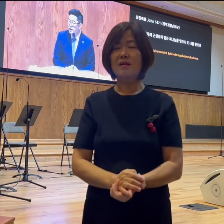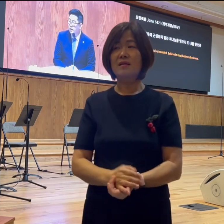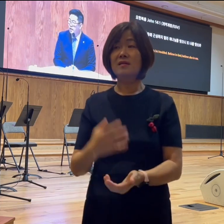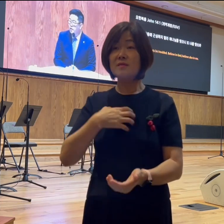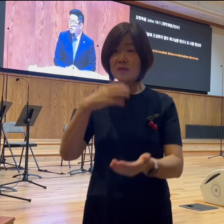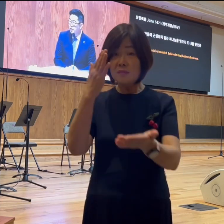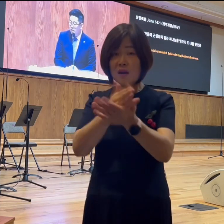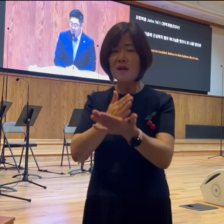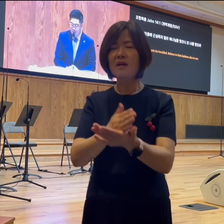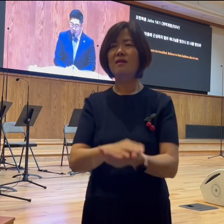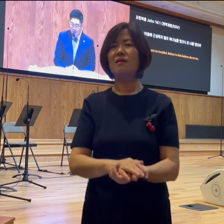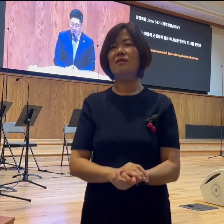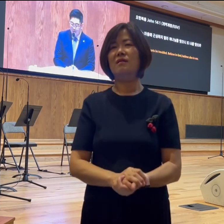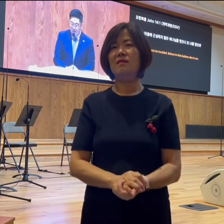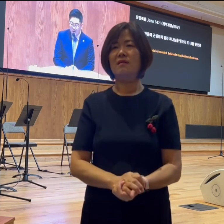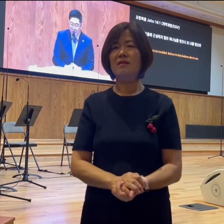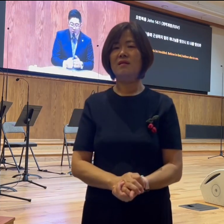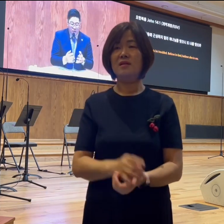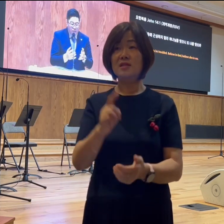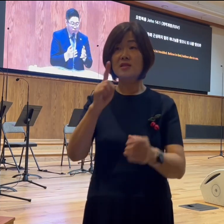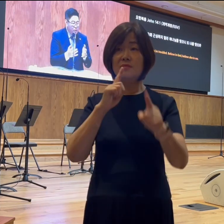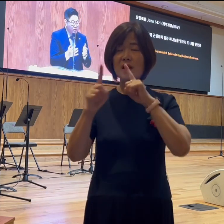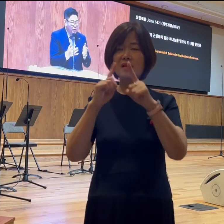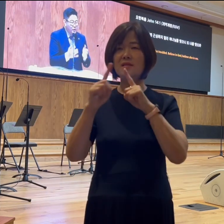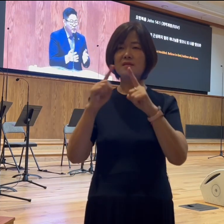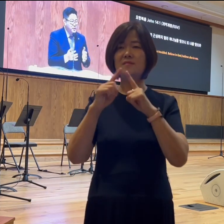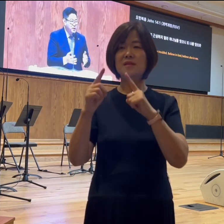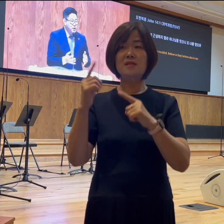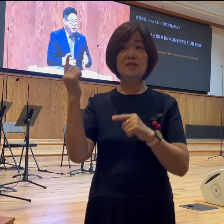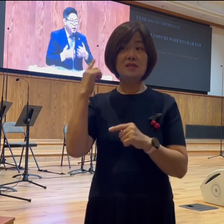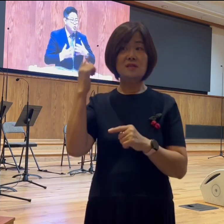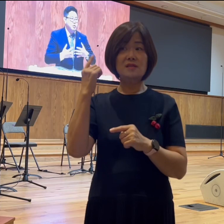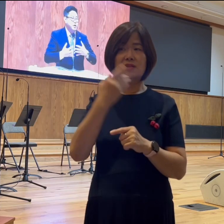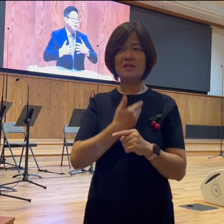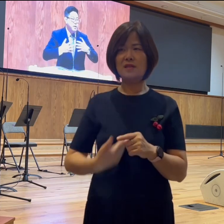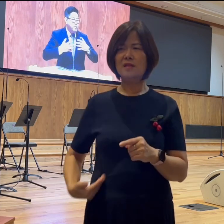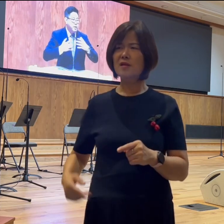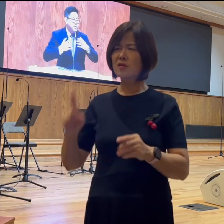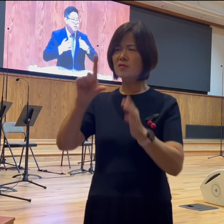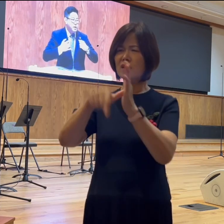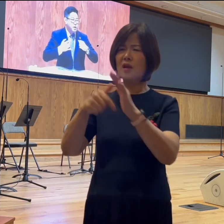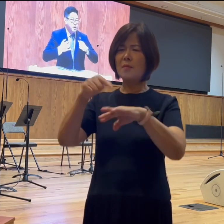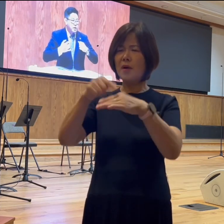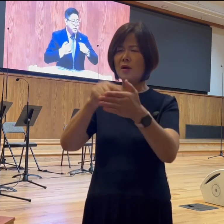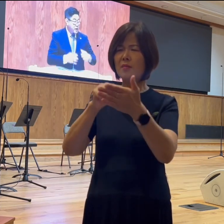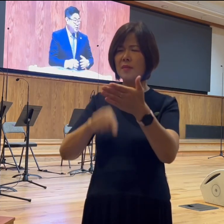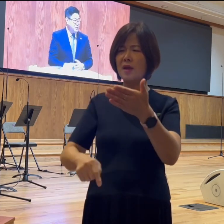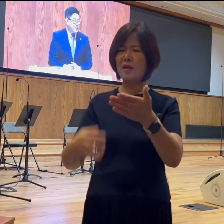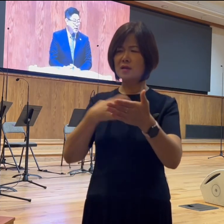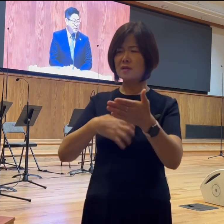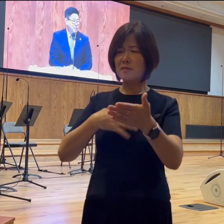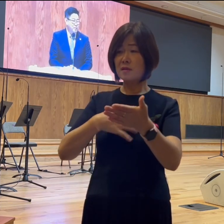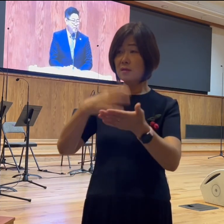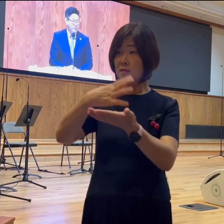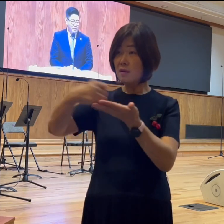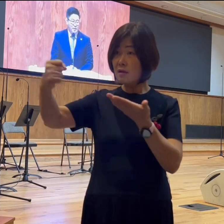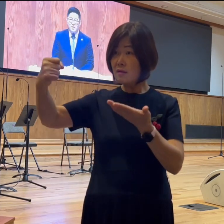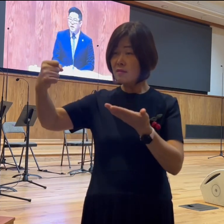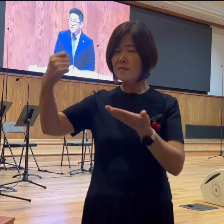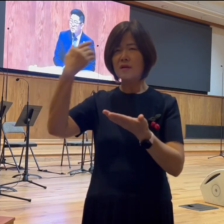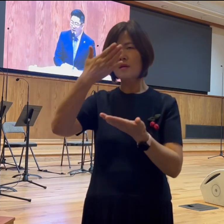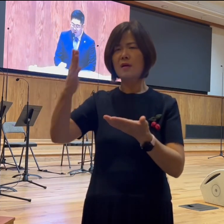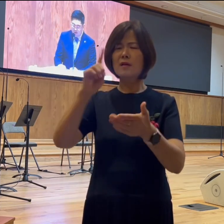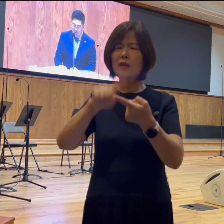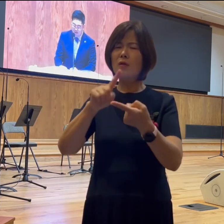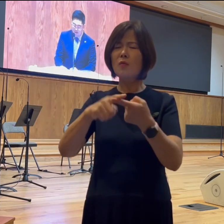말아라. 그 말씀을 들은 제자들이 일순간에 그 마음의 근심이 사라졌습니까? 그러지